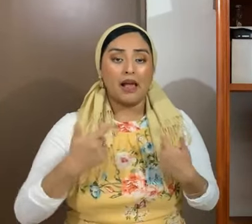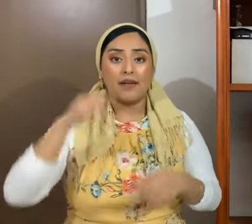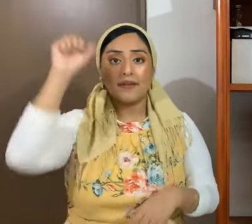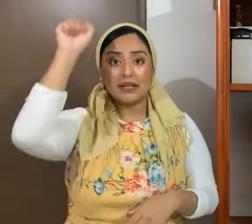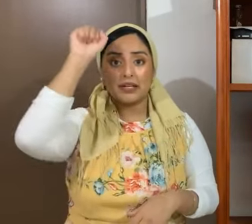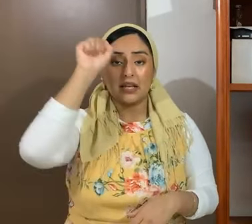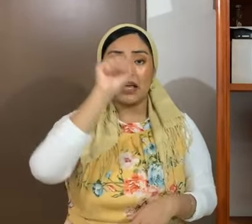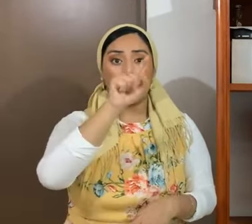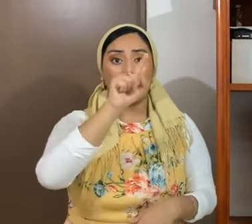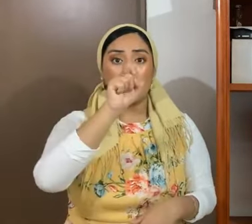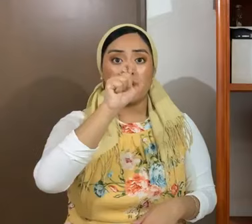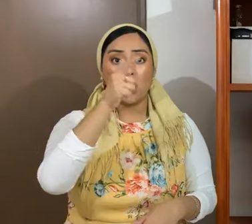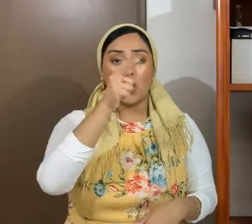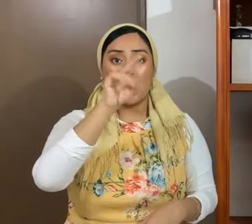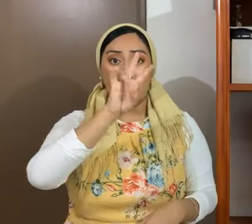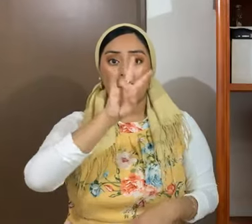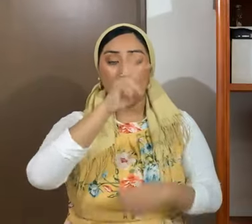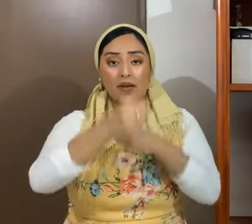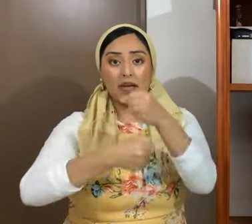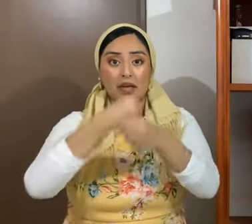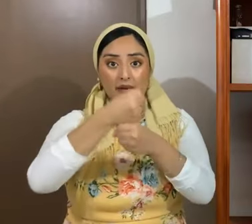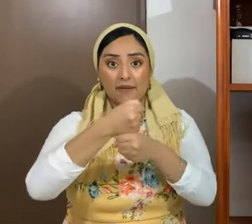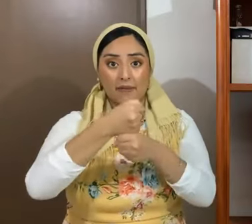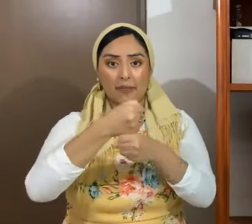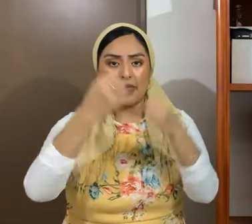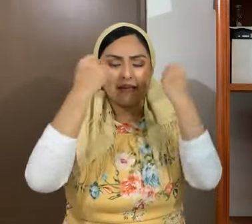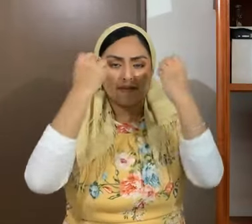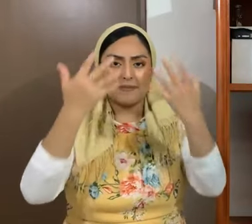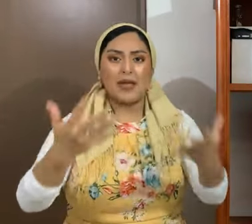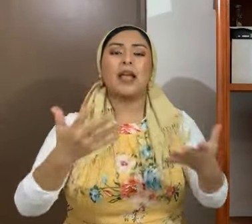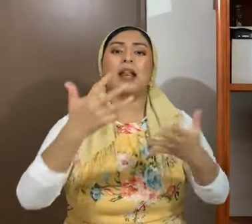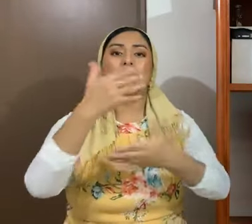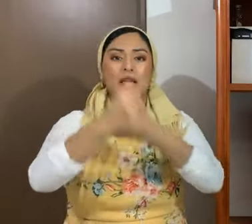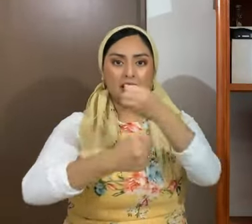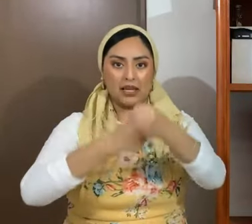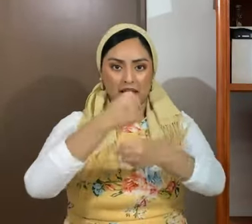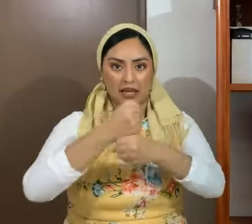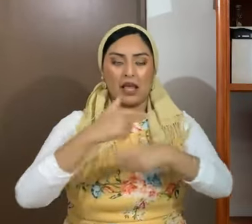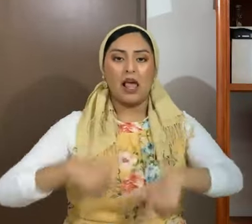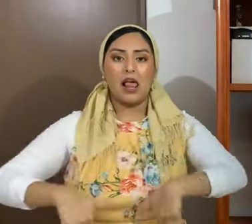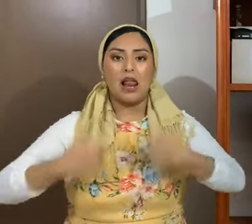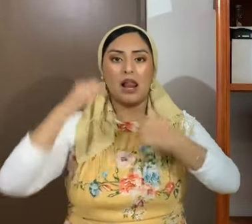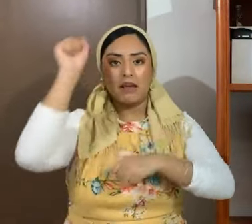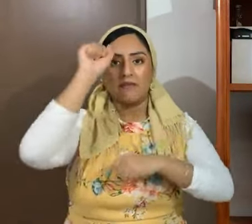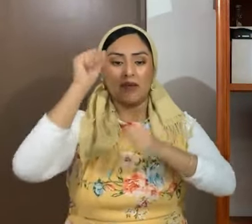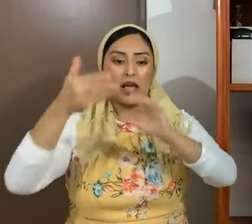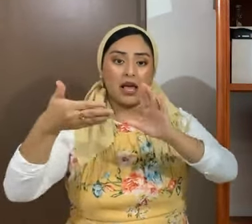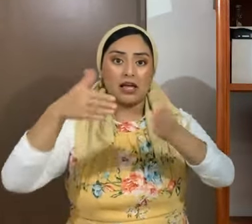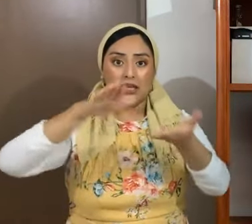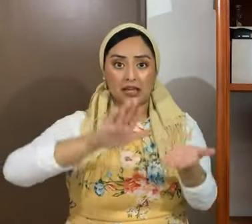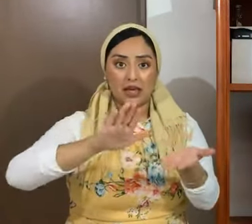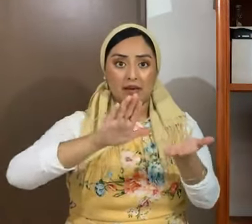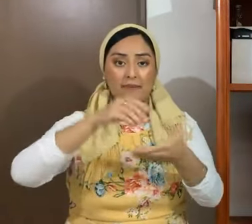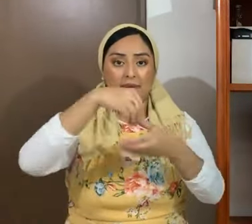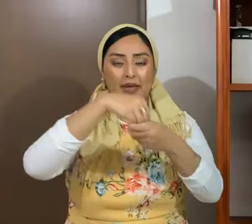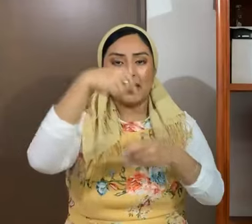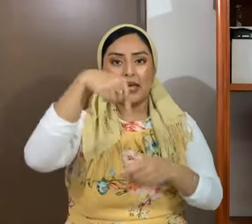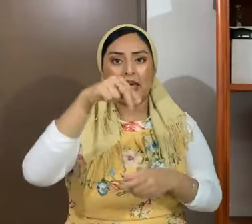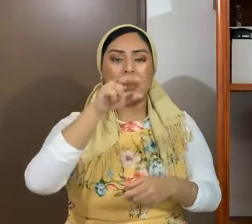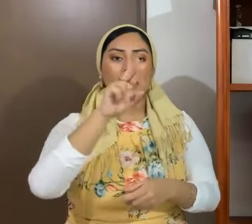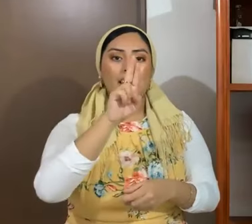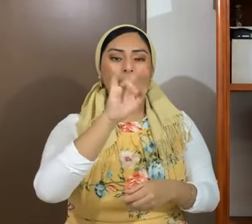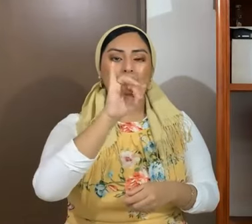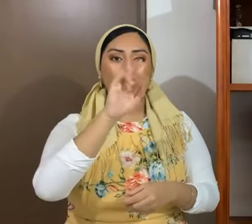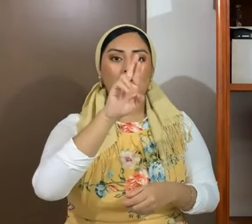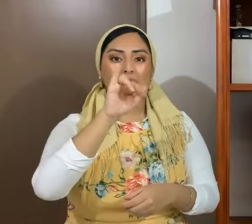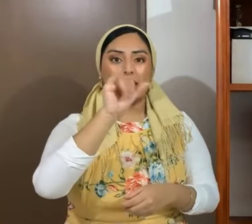Sara 127 años. Tantos fueron los años de la vida de Sara. Y murió Sara en Kiriat Arba, que es Hebrón,